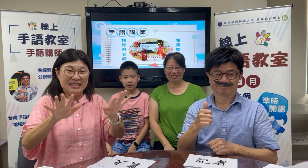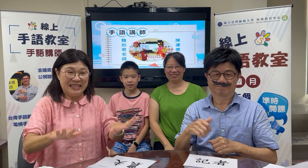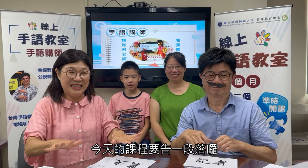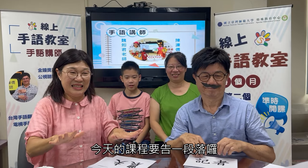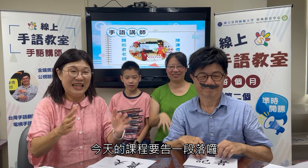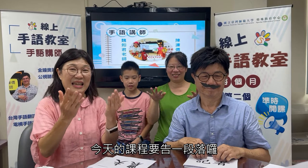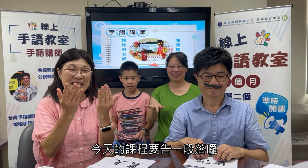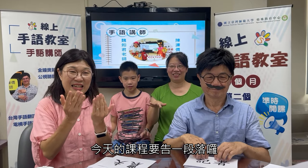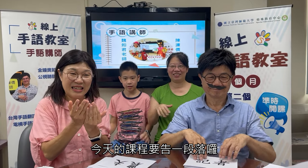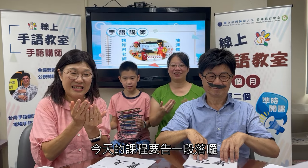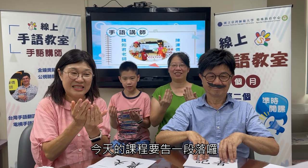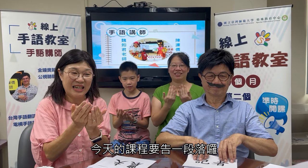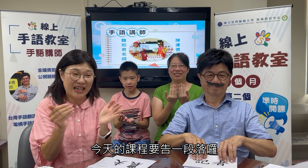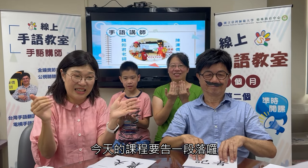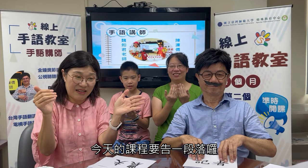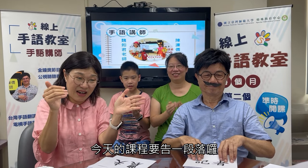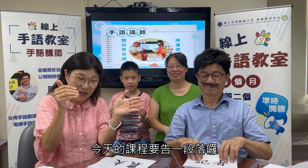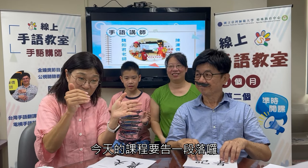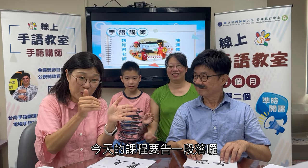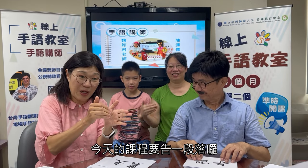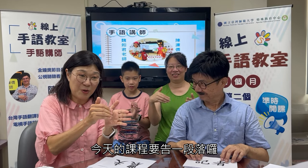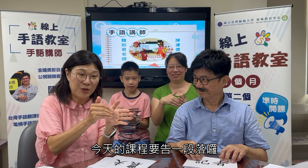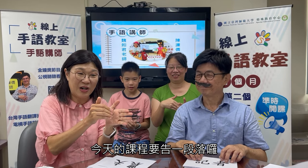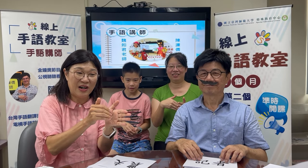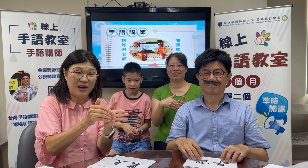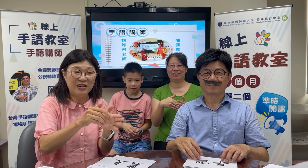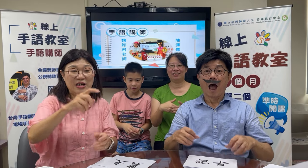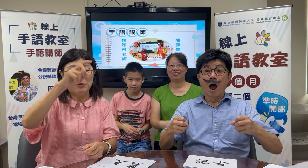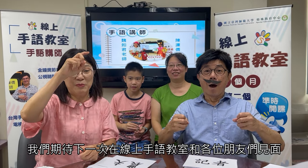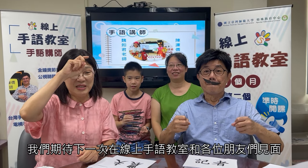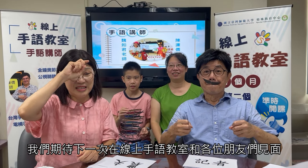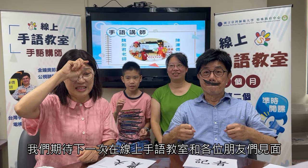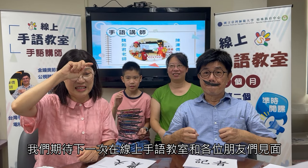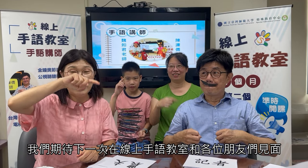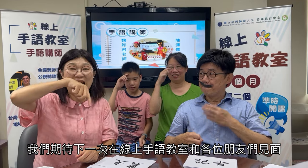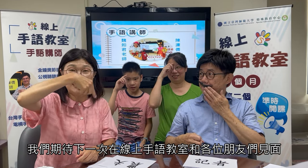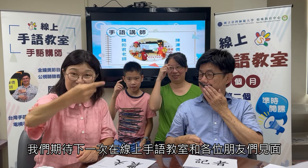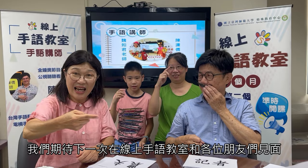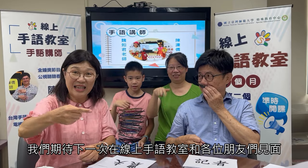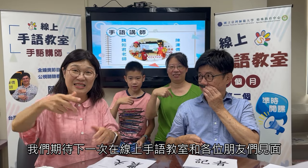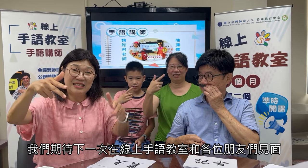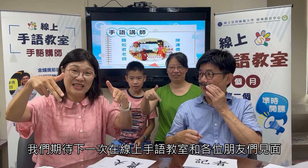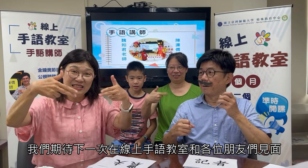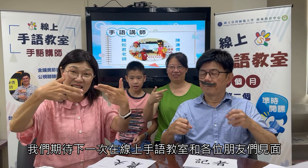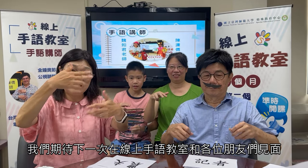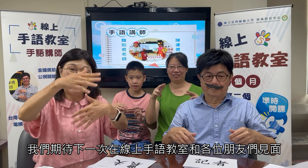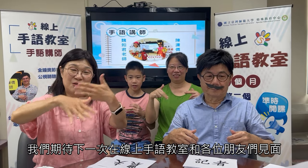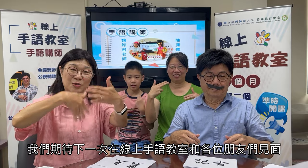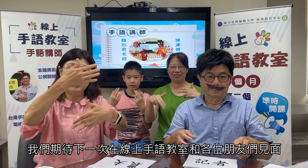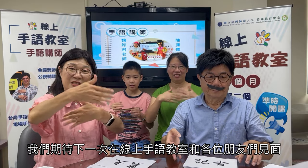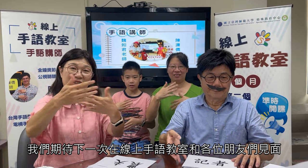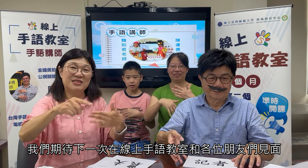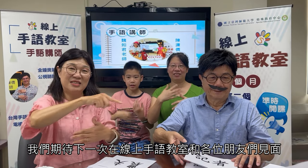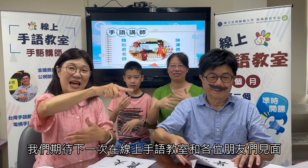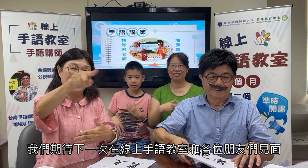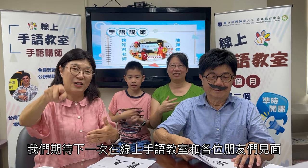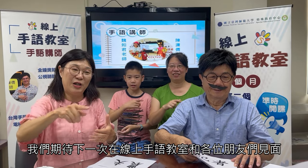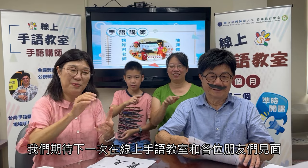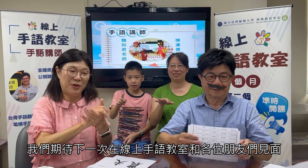今天的课程要告一段落咯，我们期待下一次在线上手语教室和各位朋友